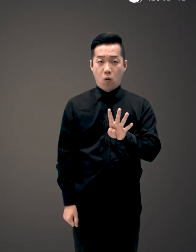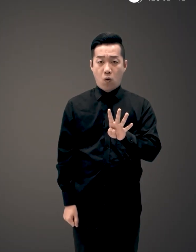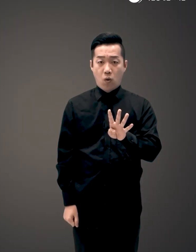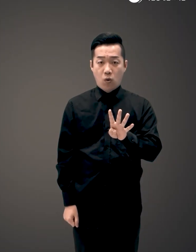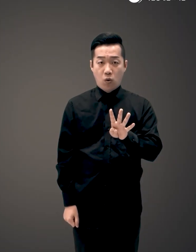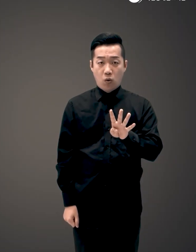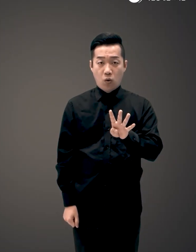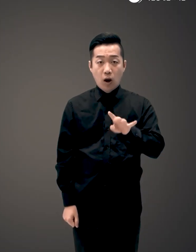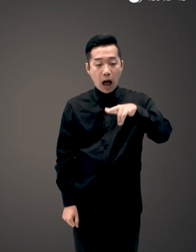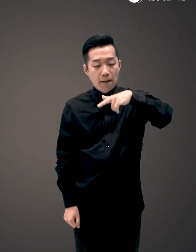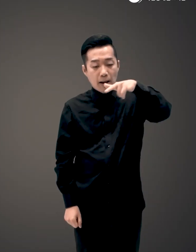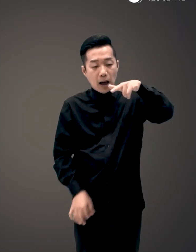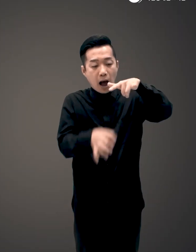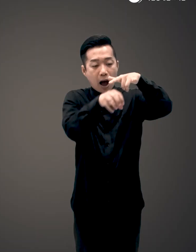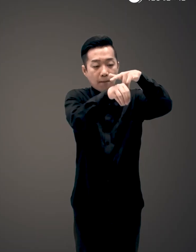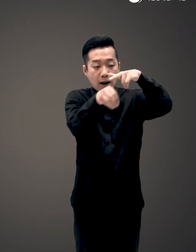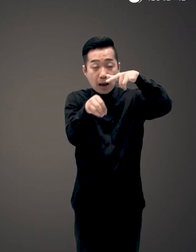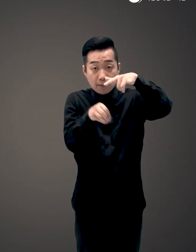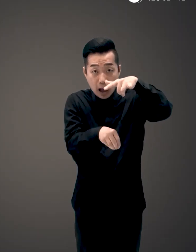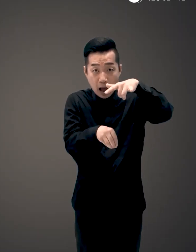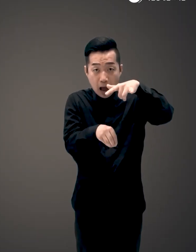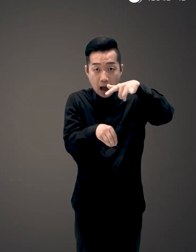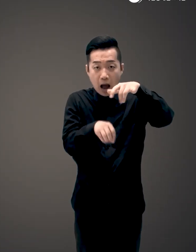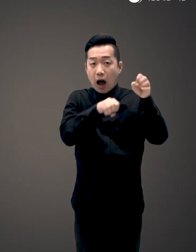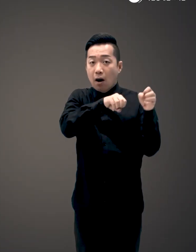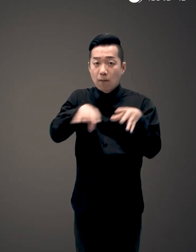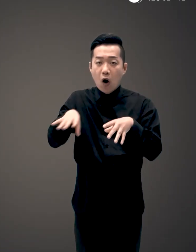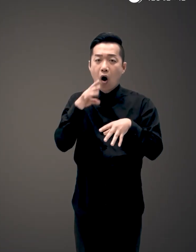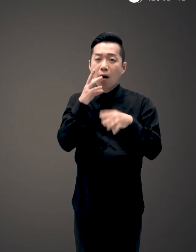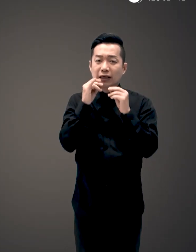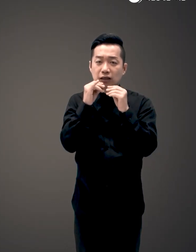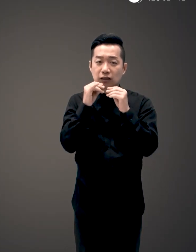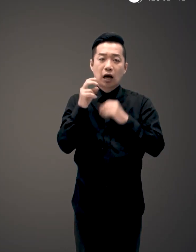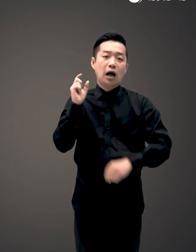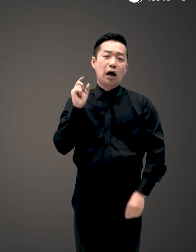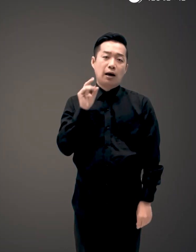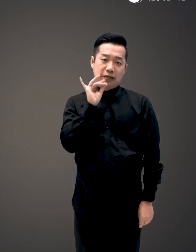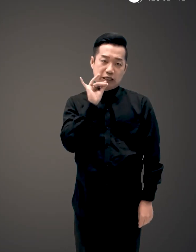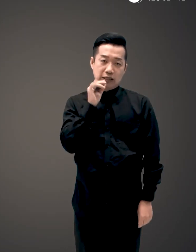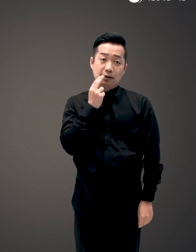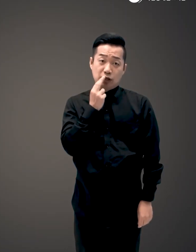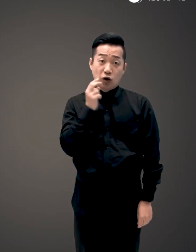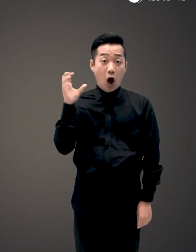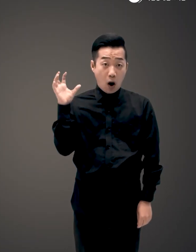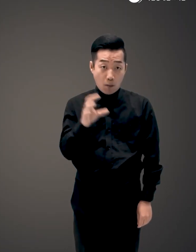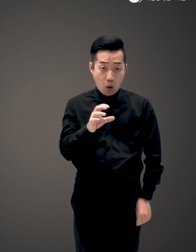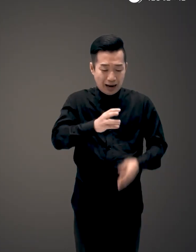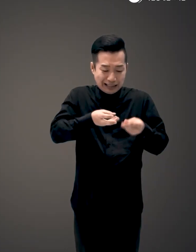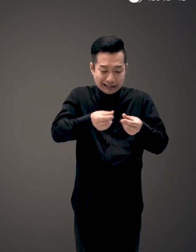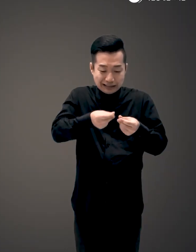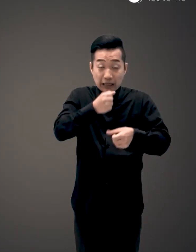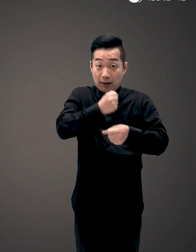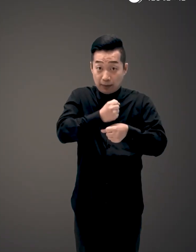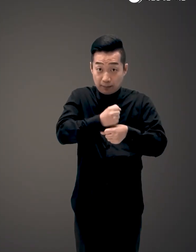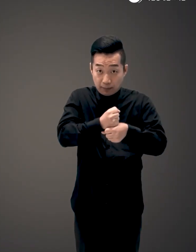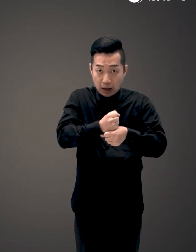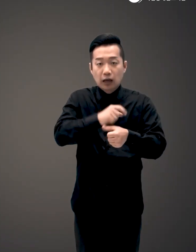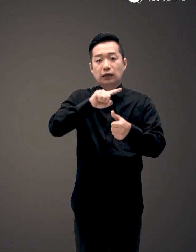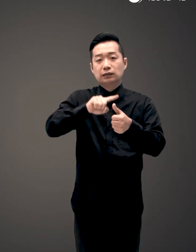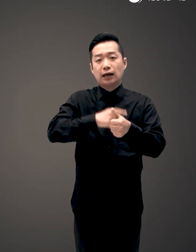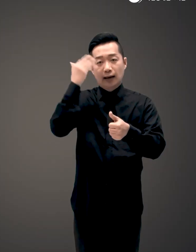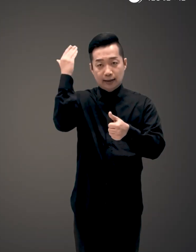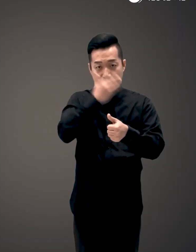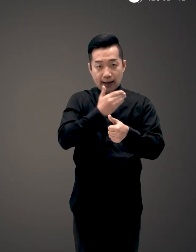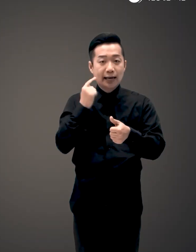모였거든요. 달려있는 것들이 다 폐플라스틱을 모아가지고 그거를 이제 으깨가지고 만든 정말